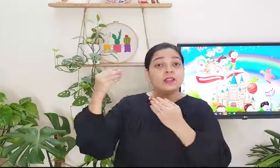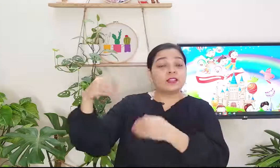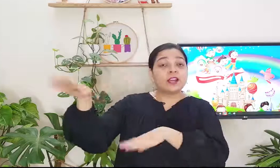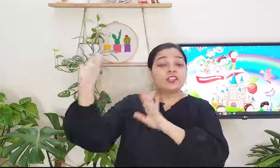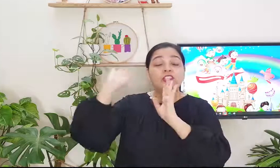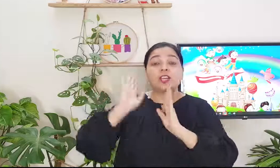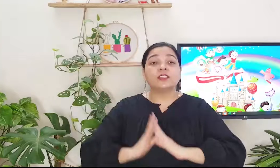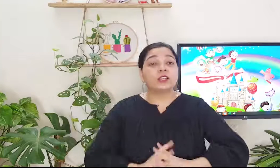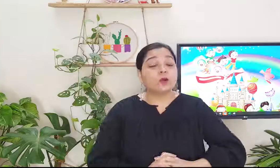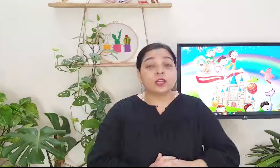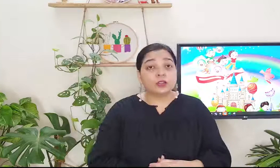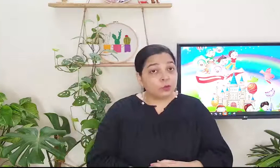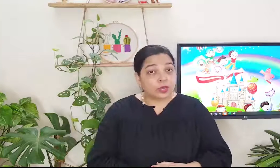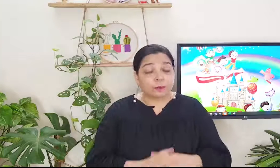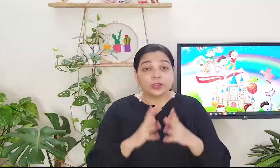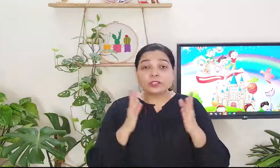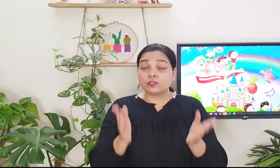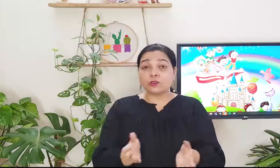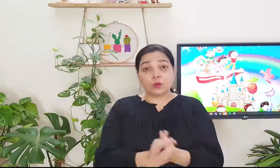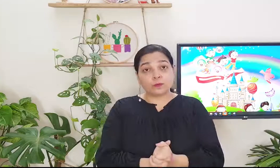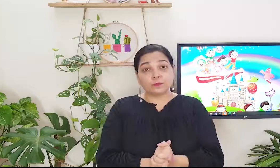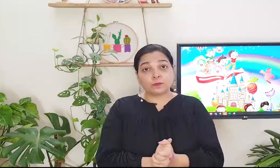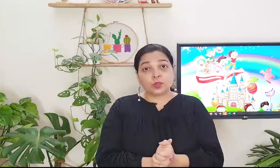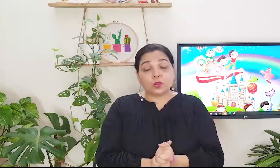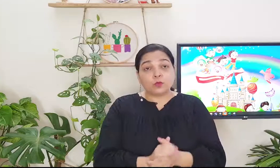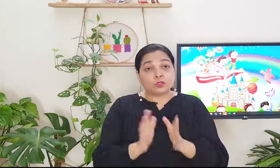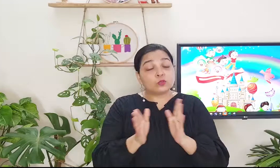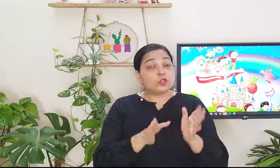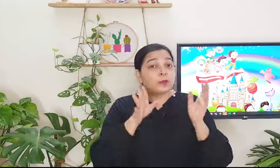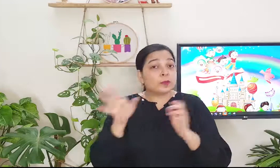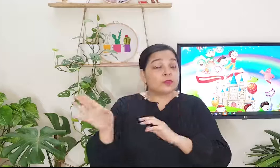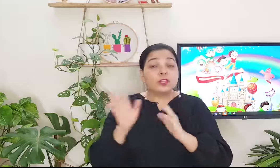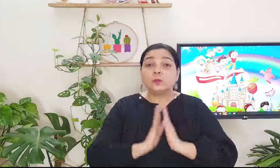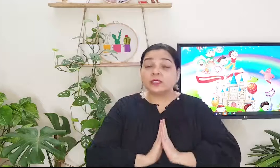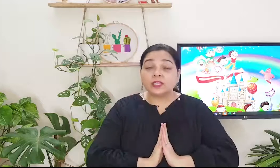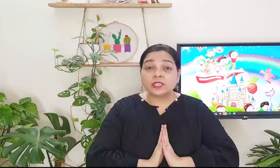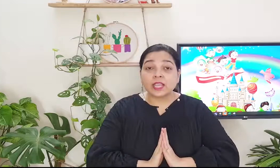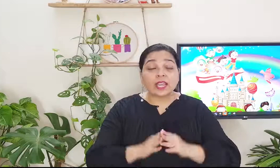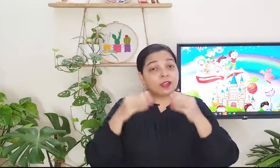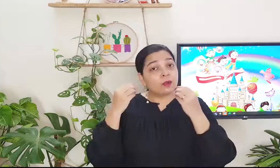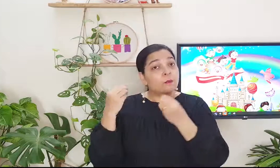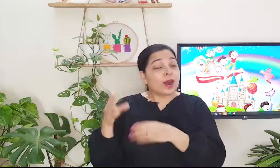যায়, হালেলুইয়া, প্রেজ দ্য লর্ড। সে ভেবেছিল যে ঈশ্বরের উপস্থিতি থেকে সে পালিয়ে